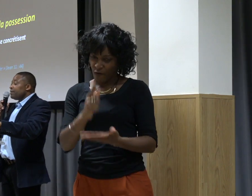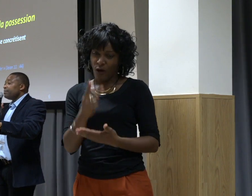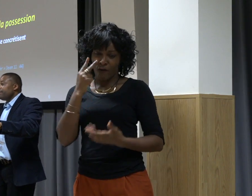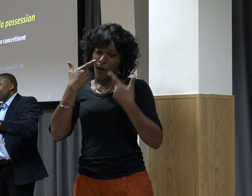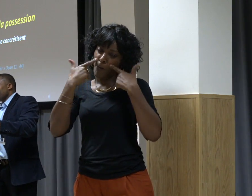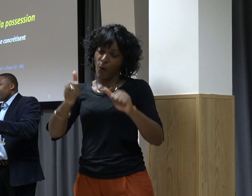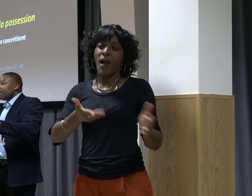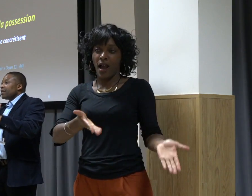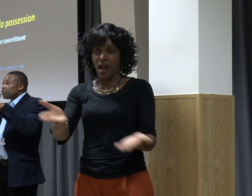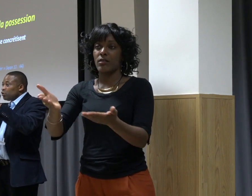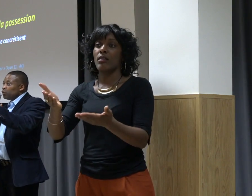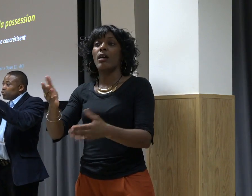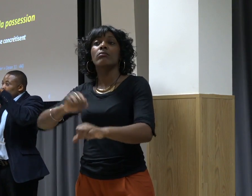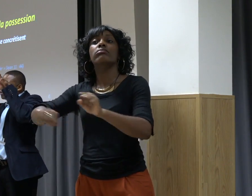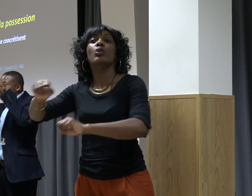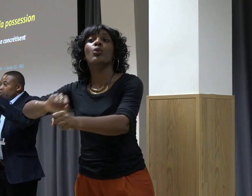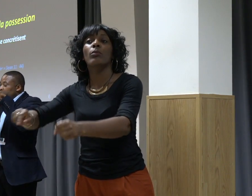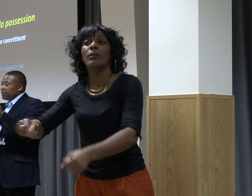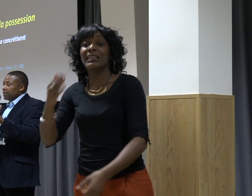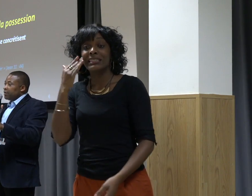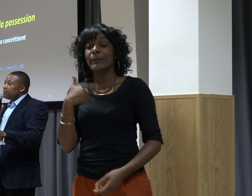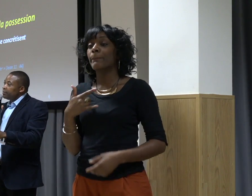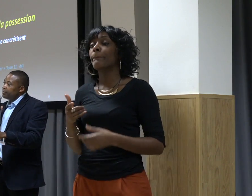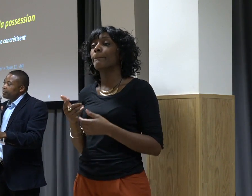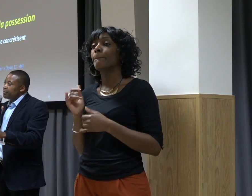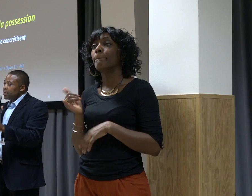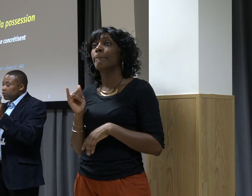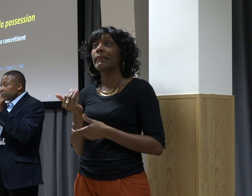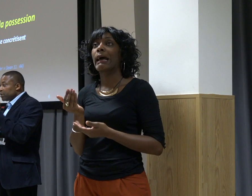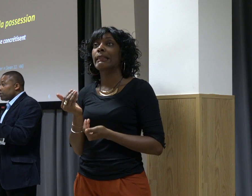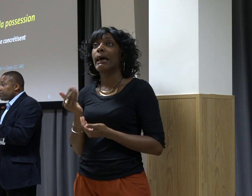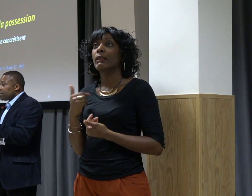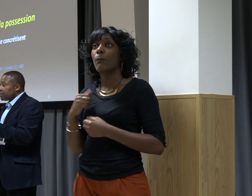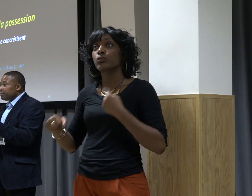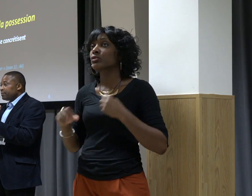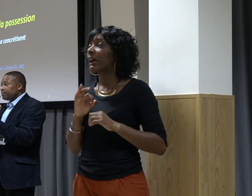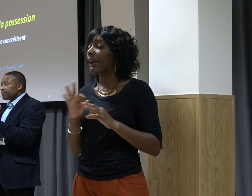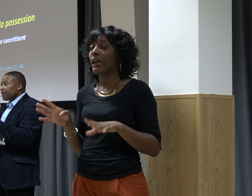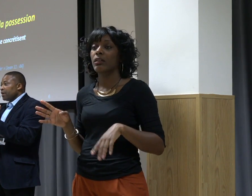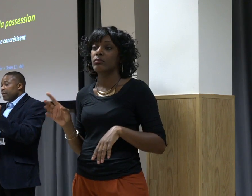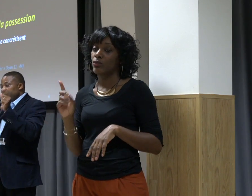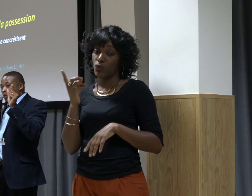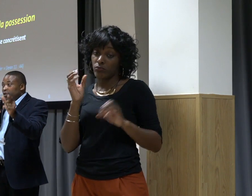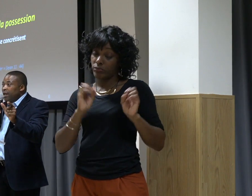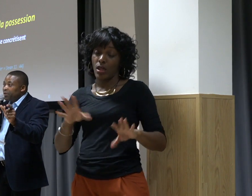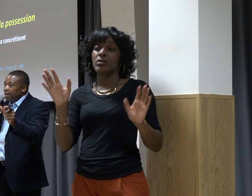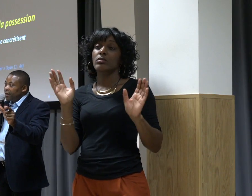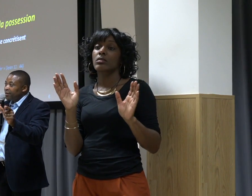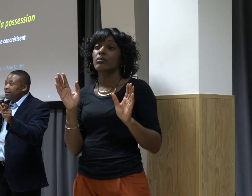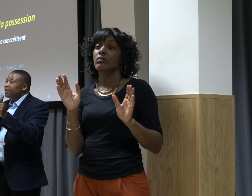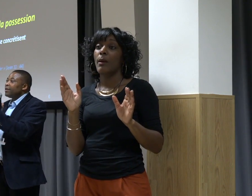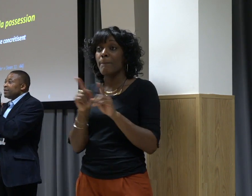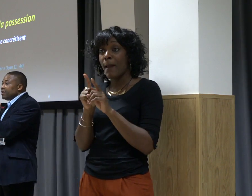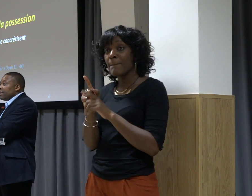vie était la seule chose que seul Dieu pouvait faire. C'est ce que Jésus a fait ici. Mais ôter la